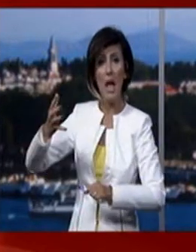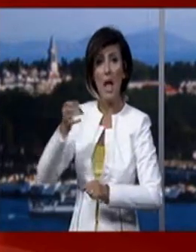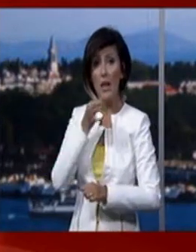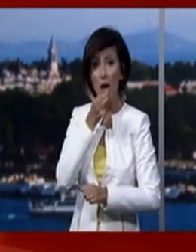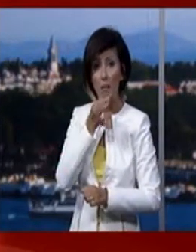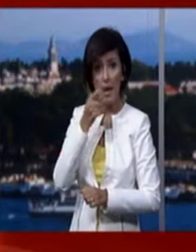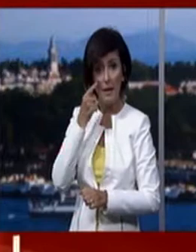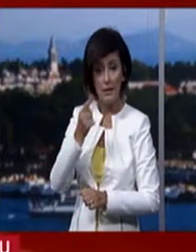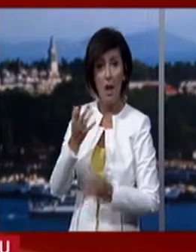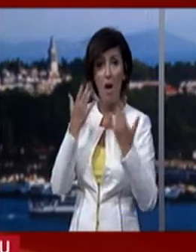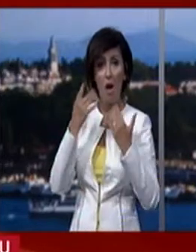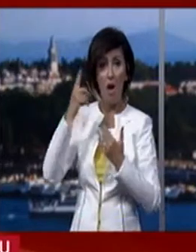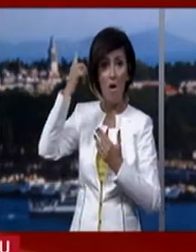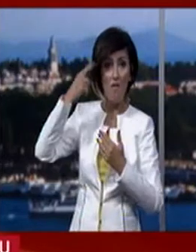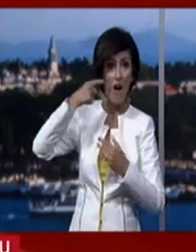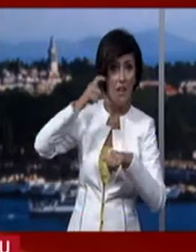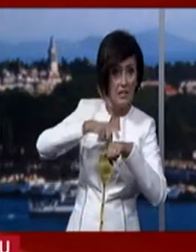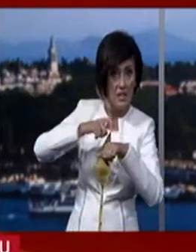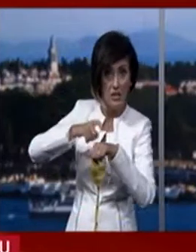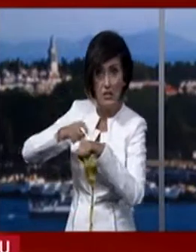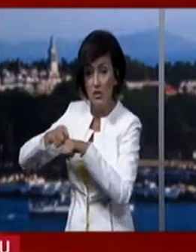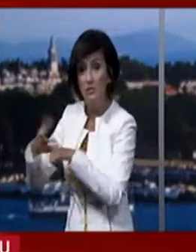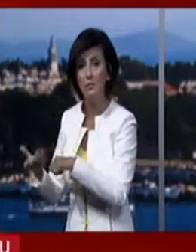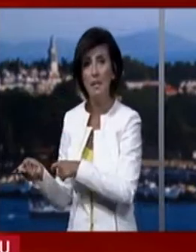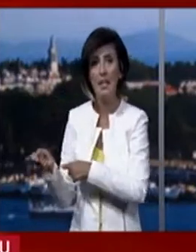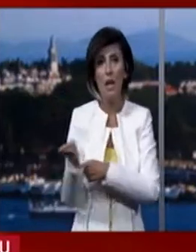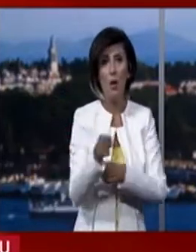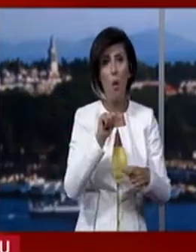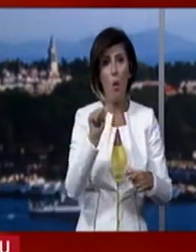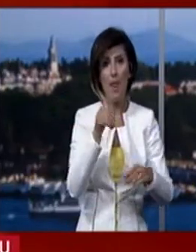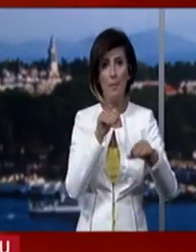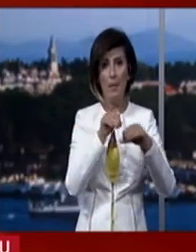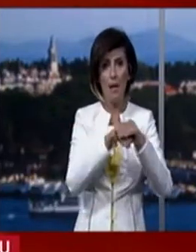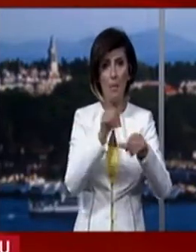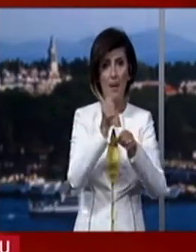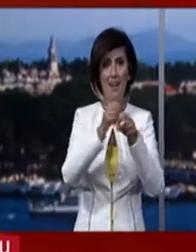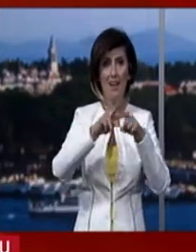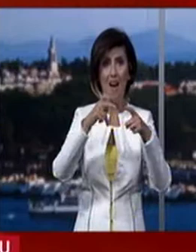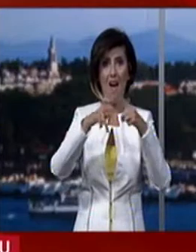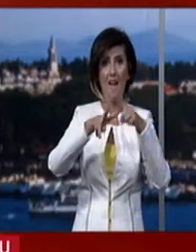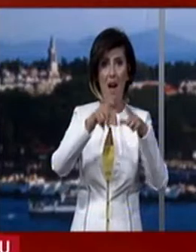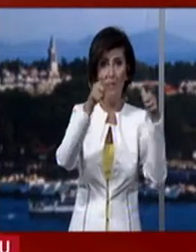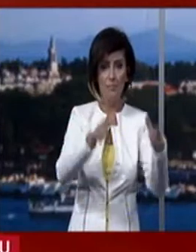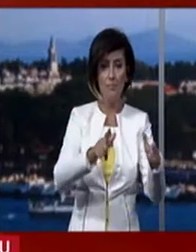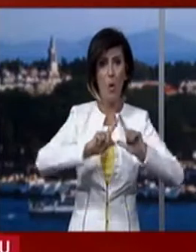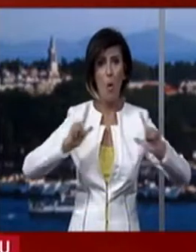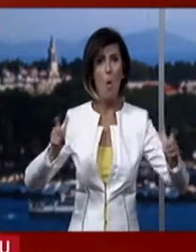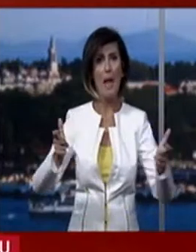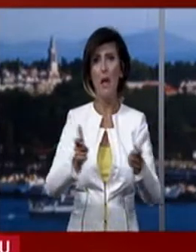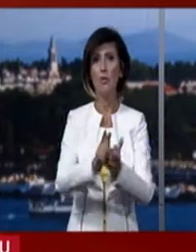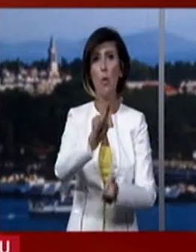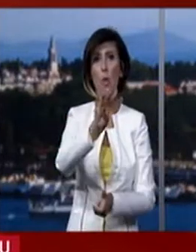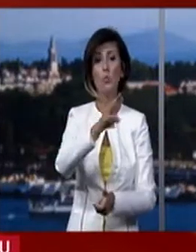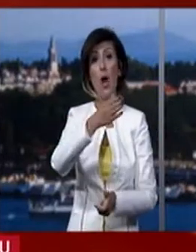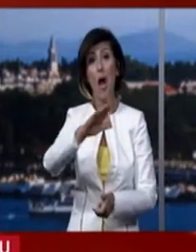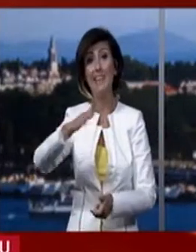bölgede yapılan hava keşfi neticesinde teröristlerin önemli kamp bölgelerinden Gara'ya gerçekleştirilen operasyonda